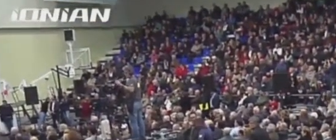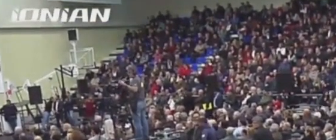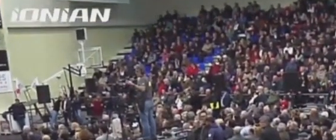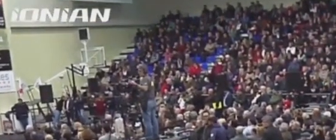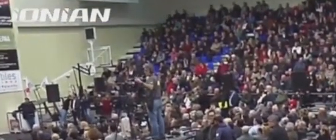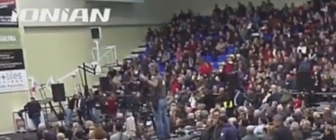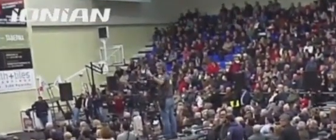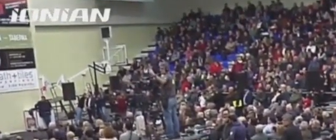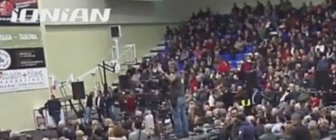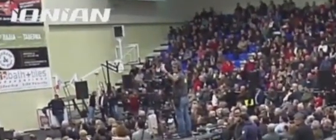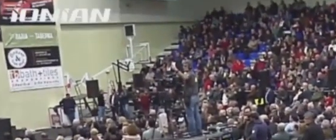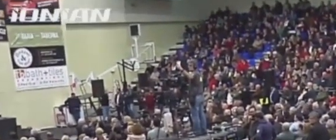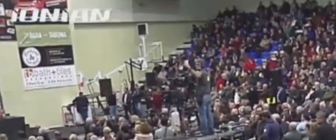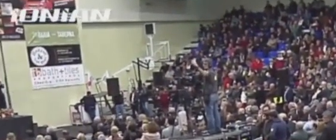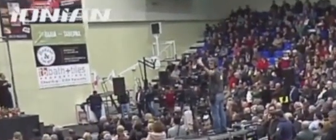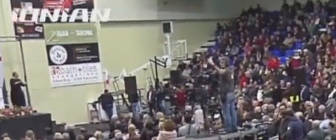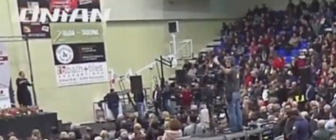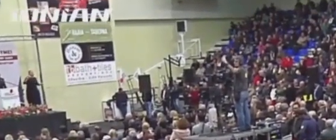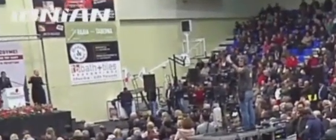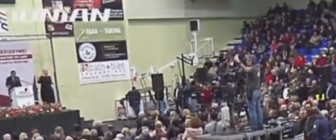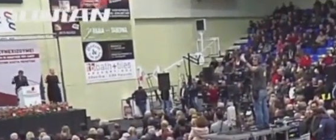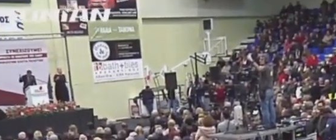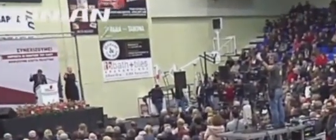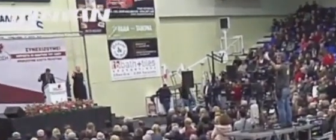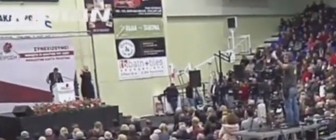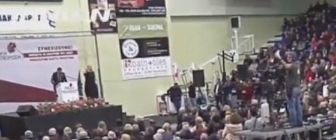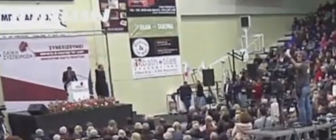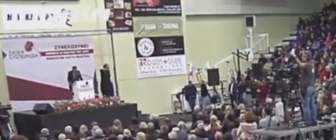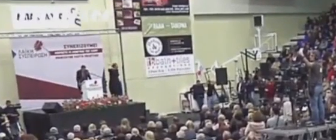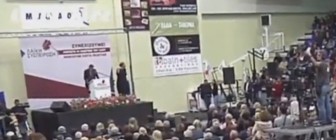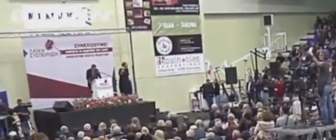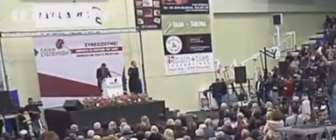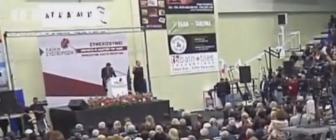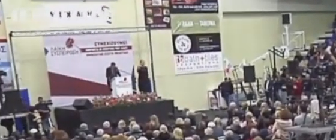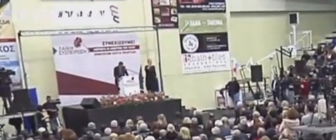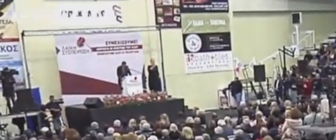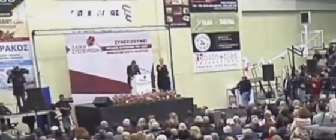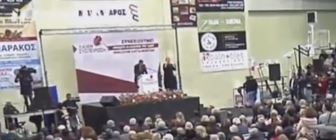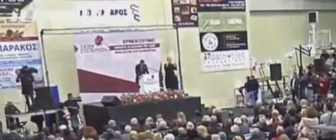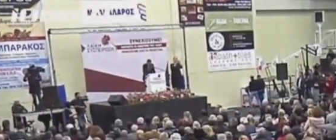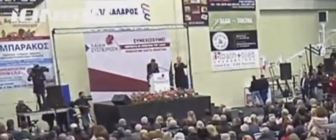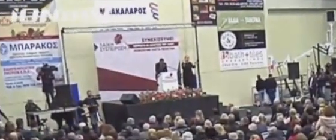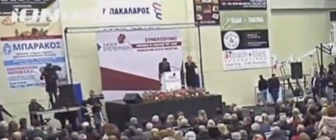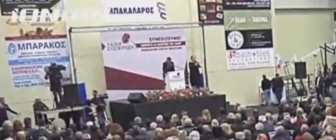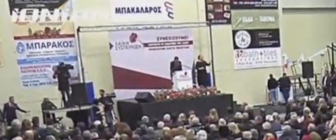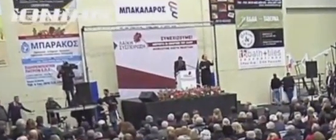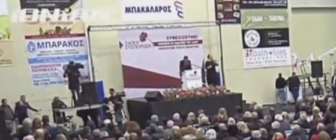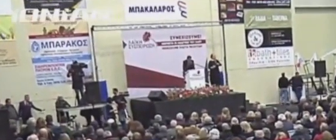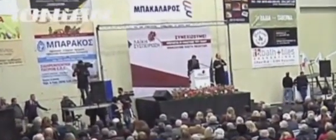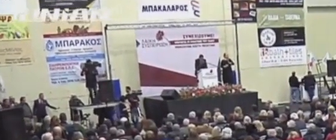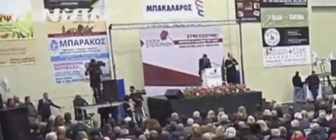του, ξεχρέωσε σε αυτές τις ηθίκες χρέη των καλών εποχών, ανοίχτηκε περισσότερο στον κόσμο